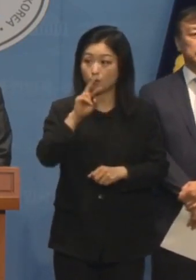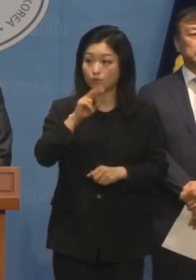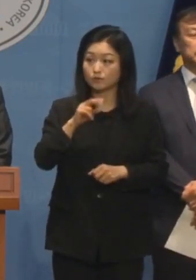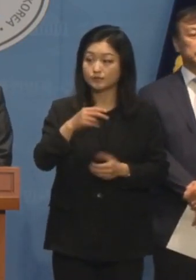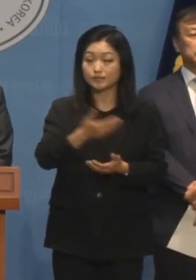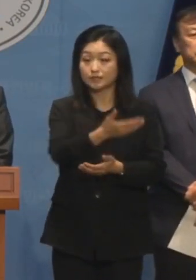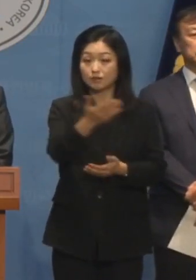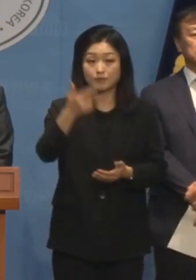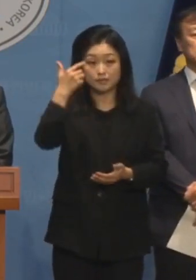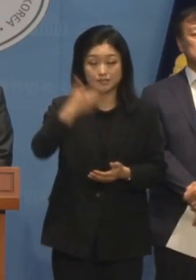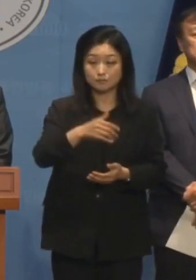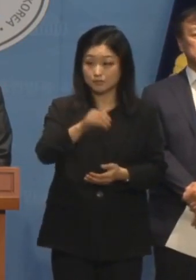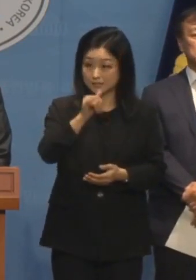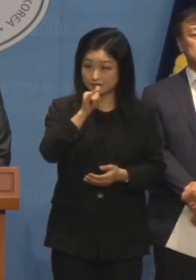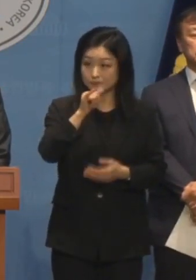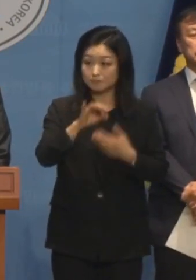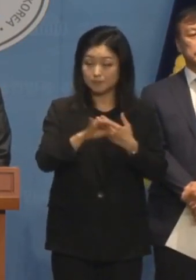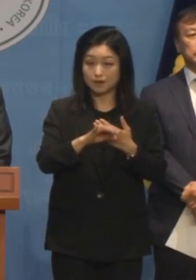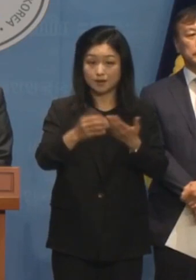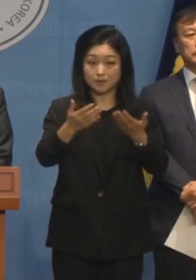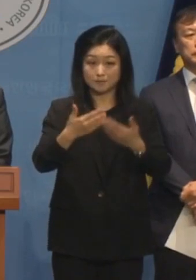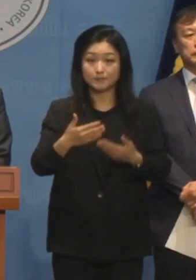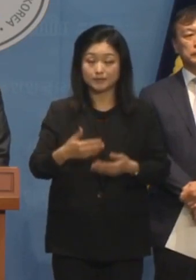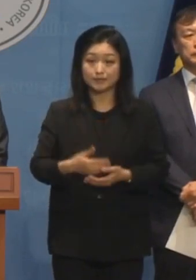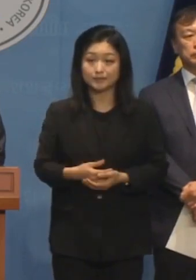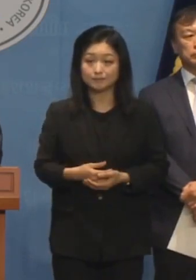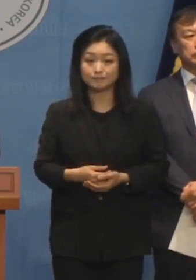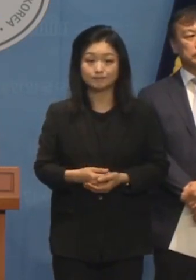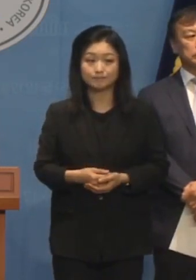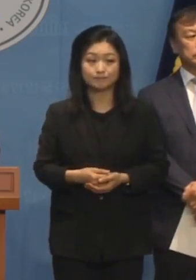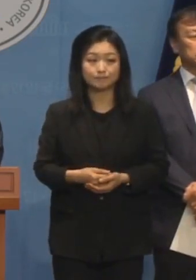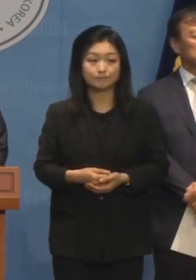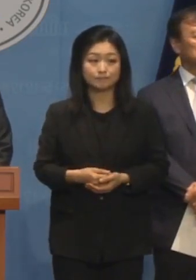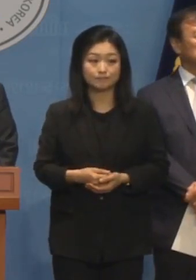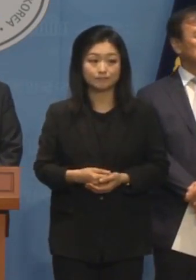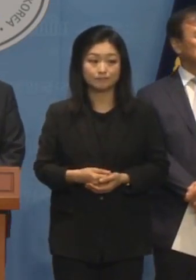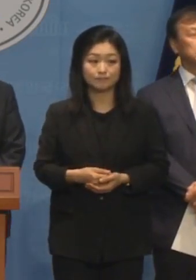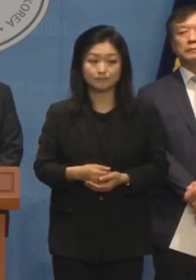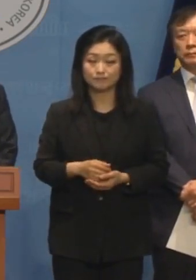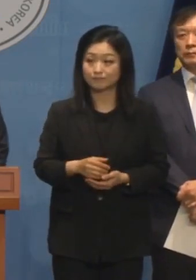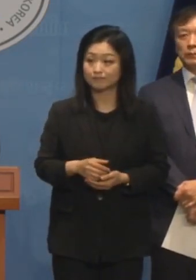기자 여러분 질문이 있으시면 받도록 하겠습니다.